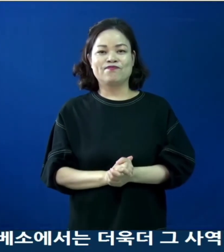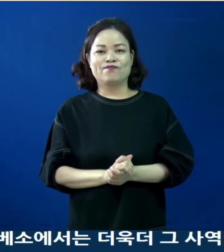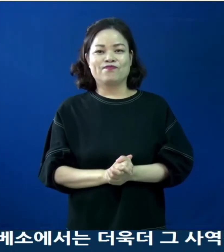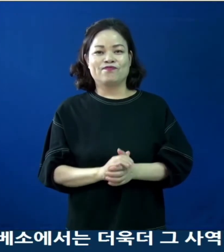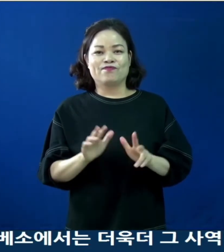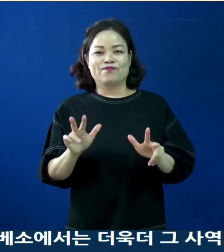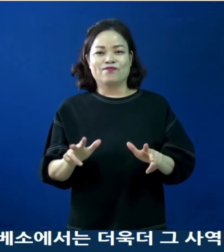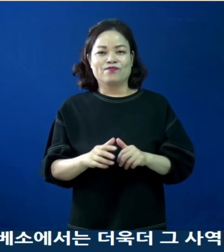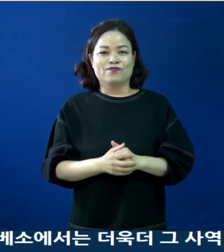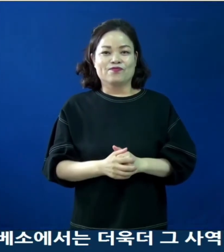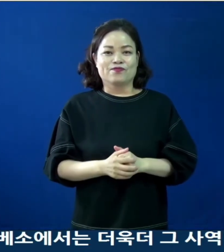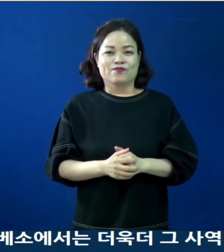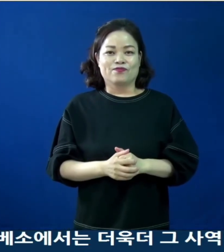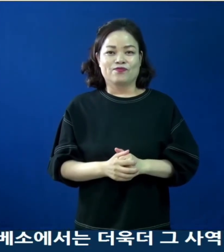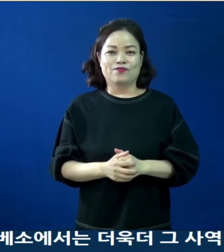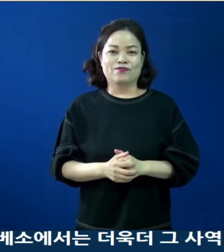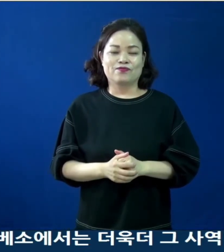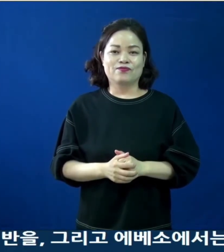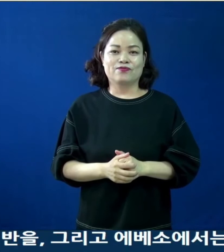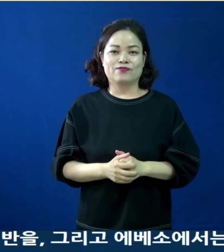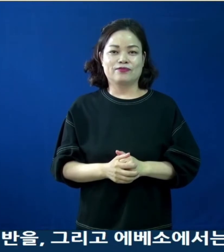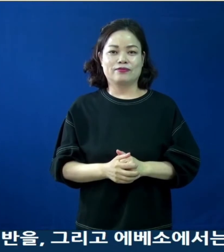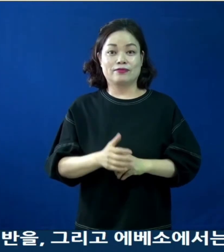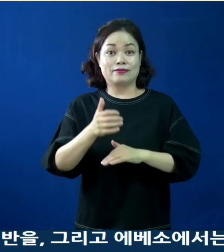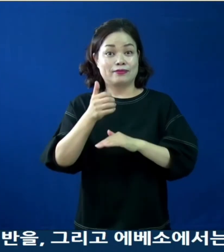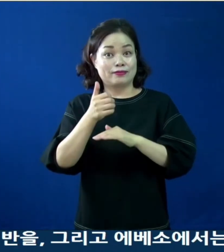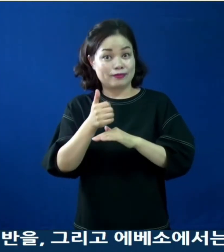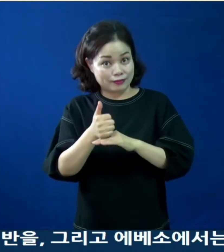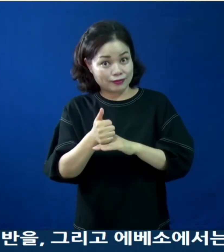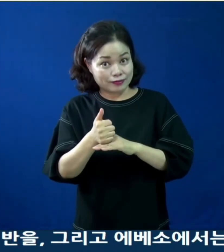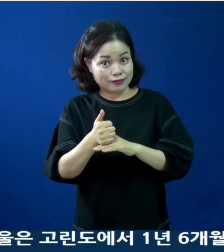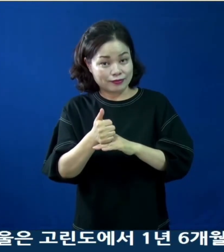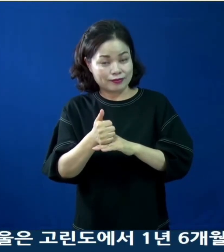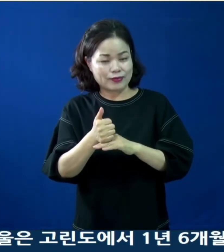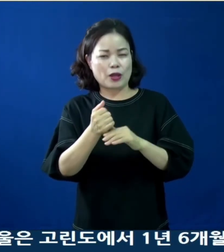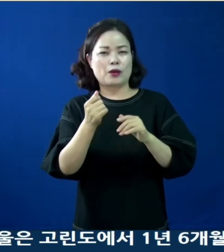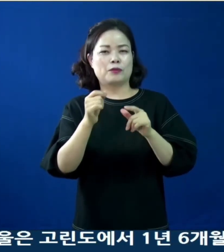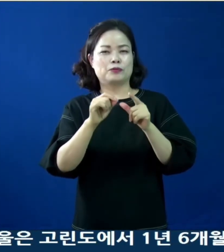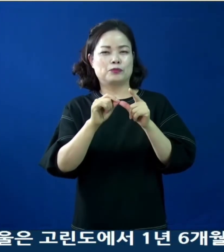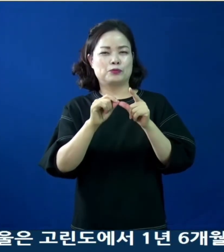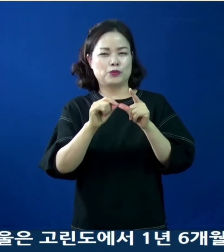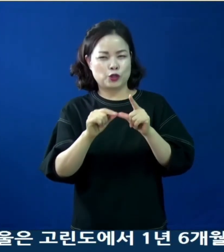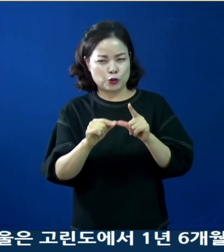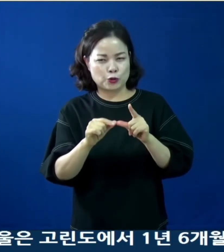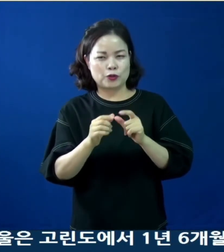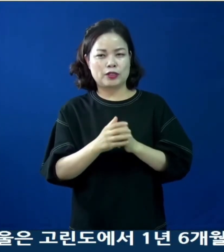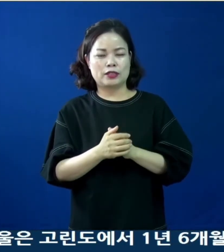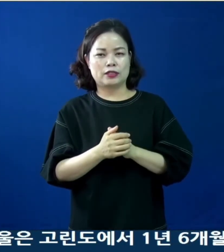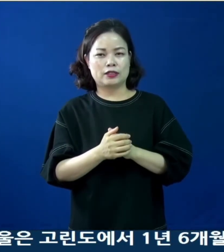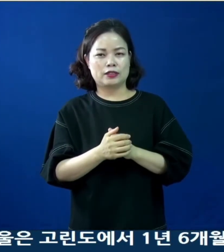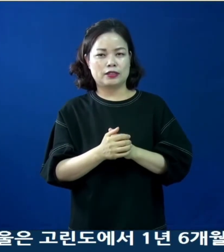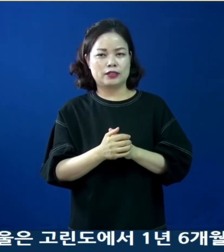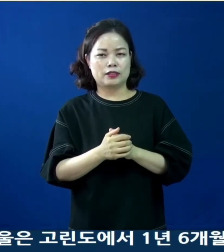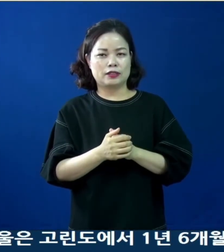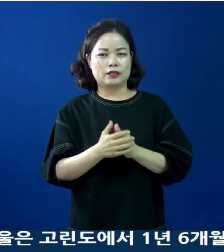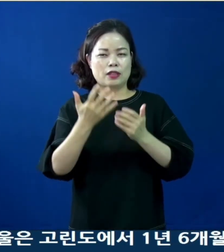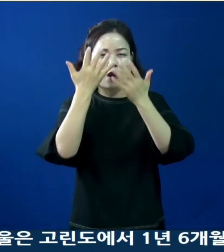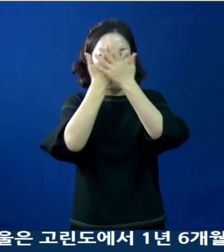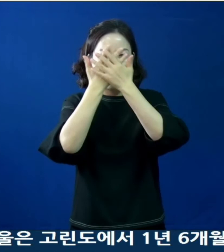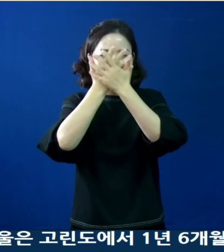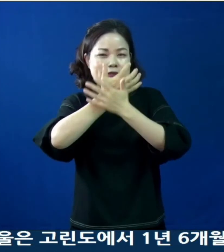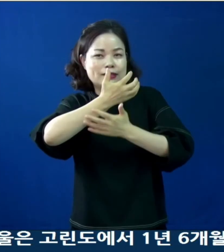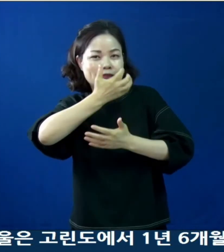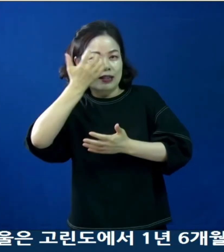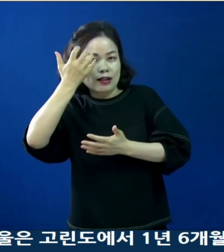이제 오늘 이 마지막 부분으로 이 환상의 내용을 정리하고 오늘